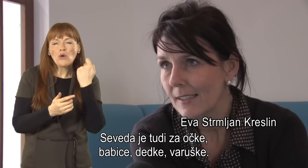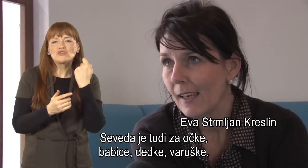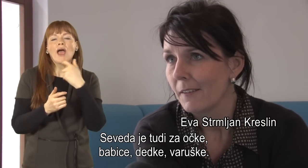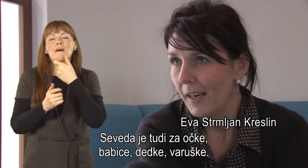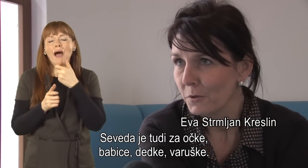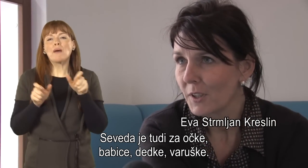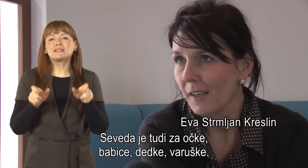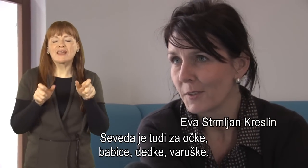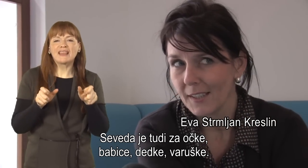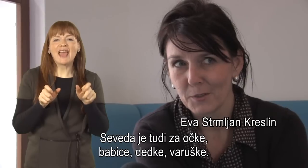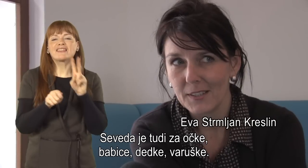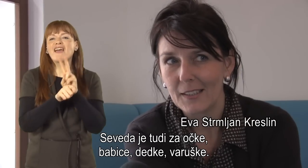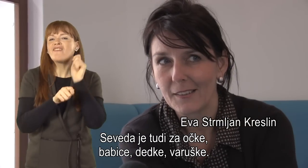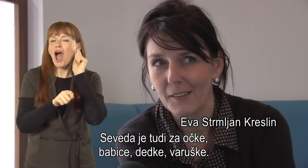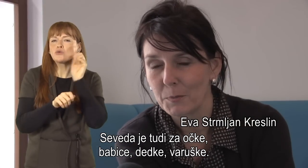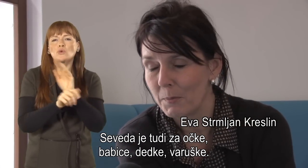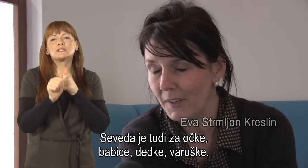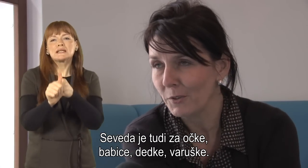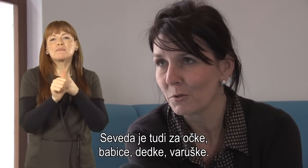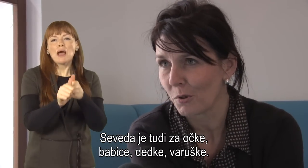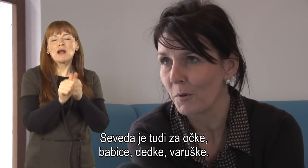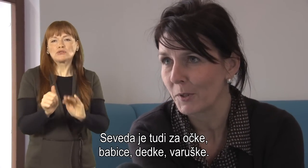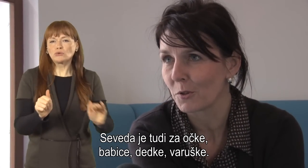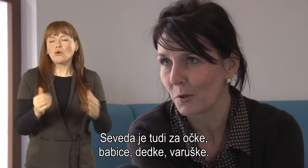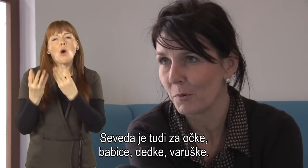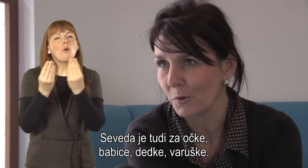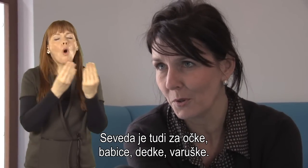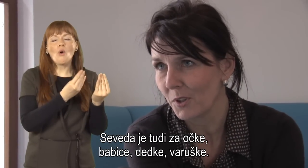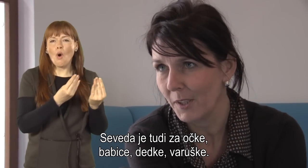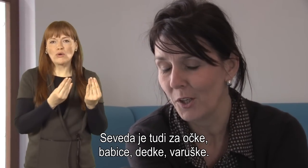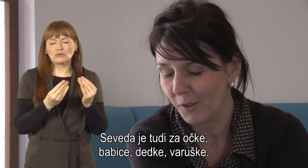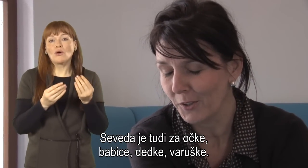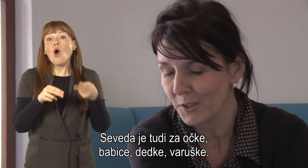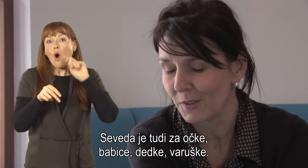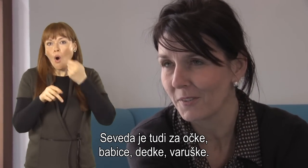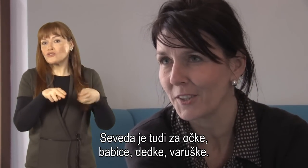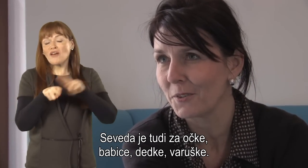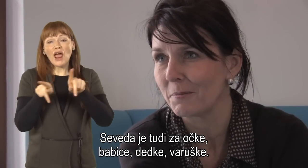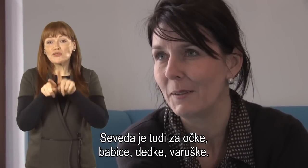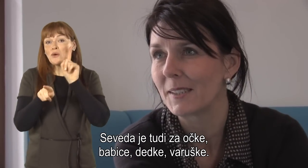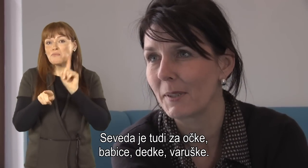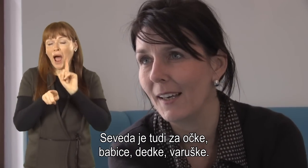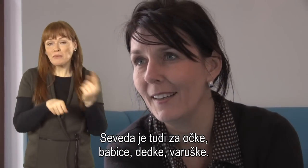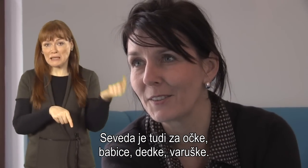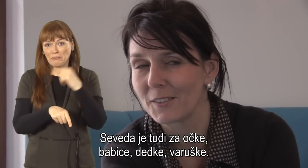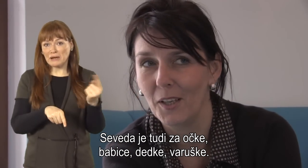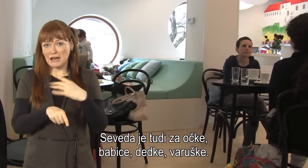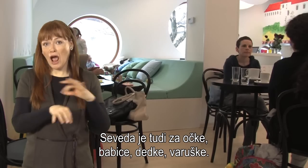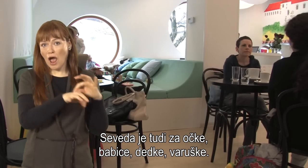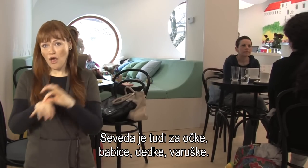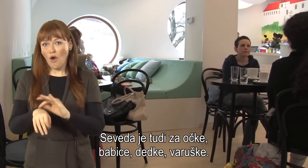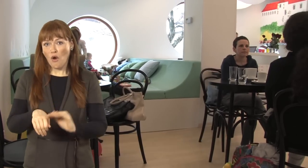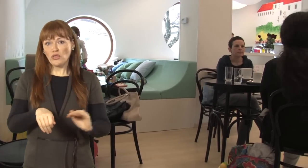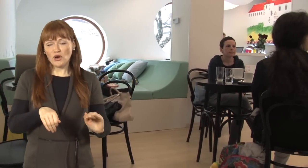babice, detke, varuške, vsi ti spremljevalci otrok pač so zelo pogosto, moram reči, da očki celo večkrat kot mamice prihajajo za